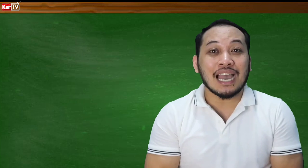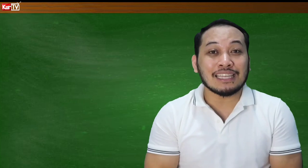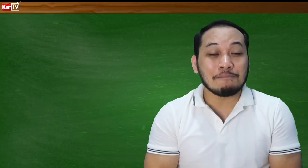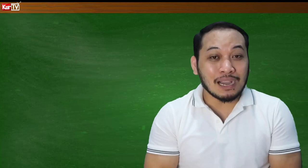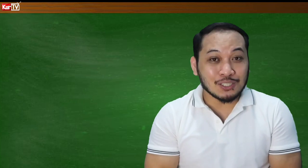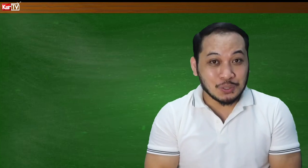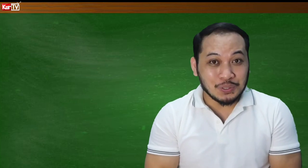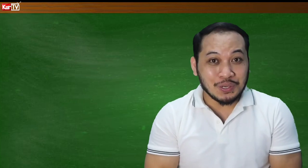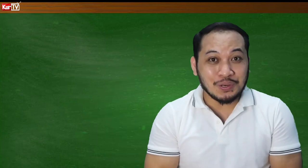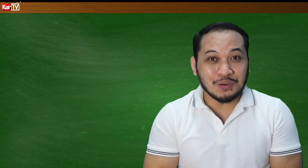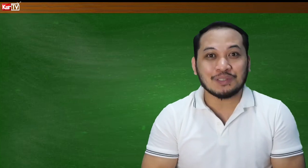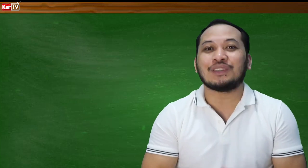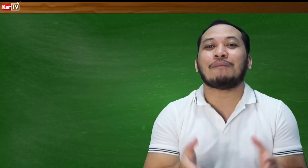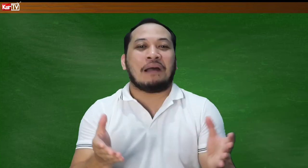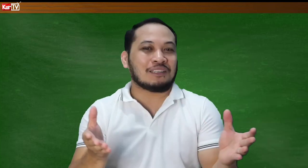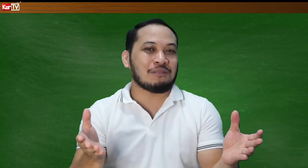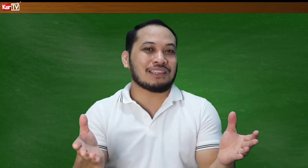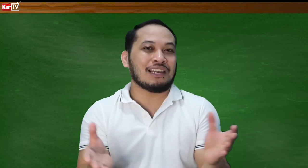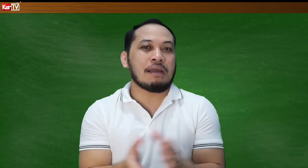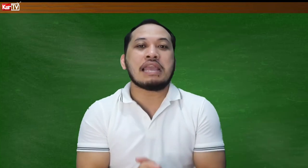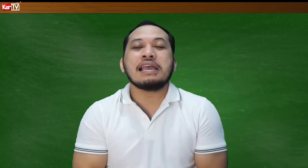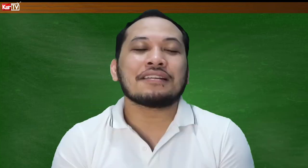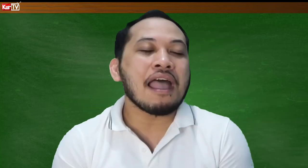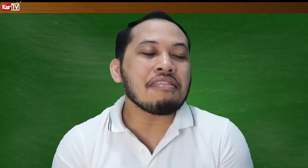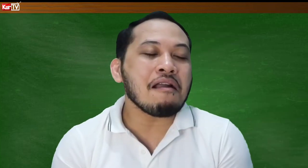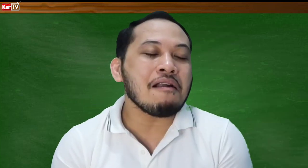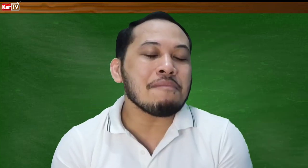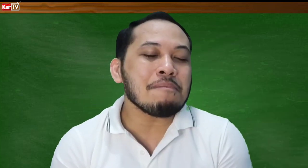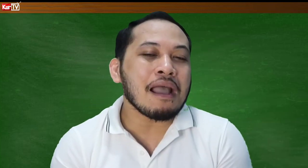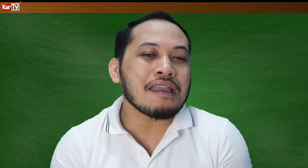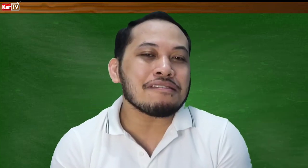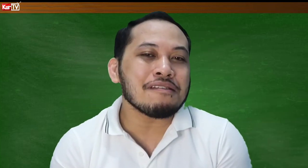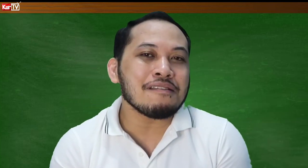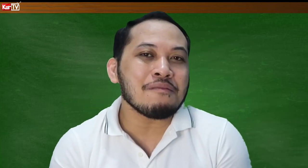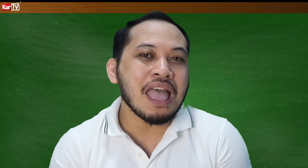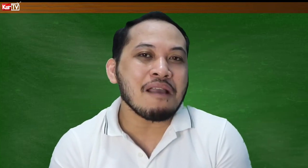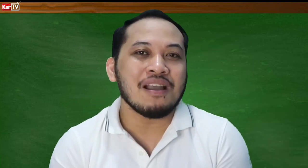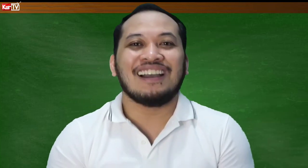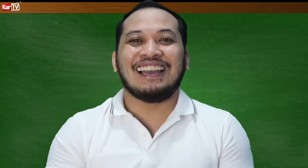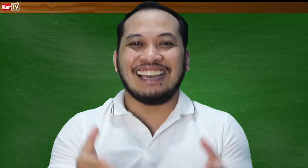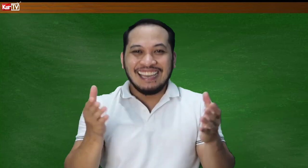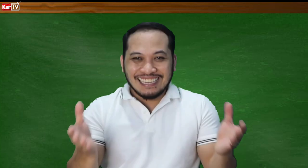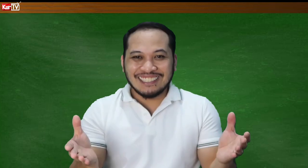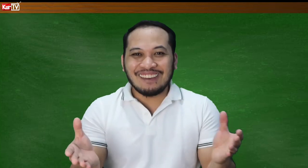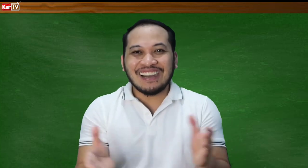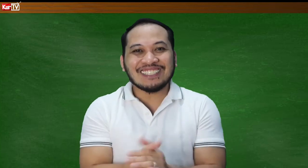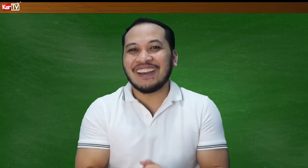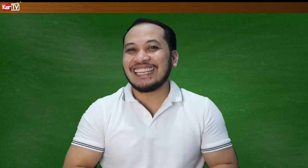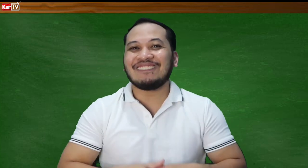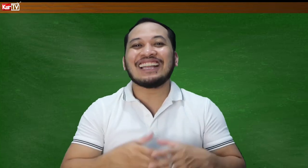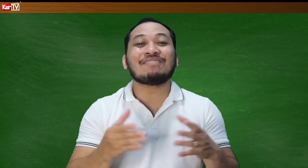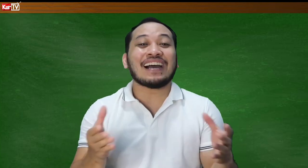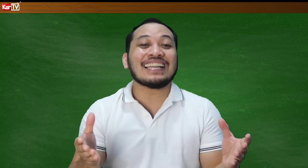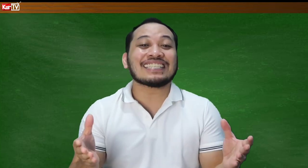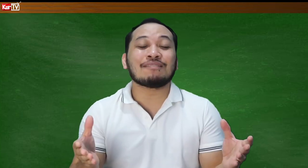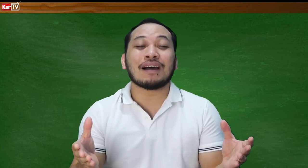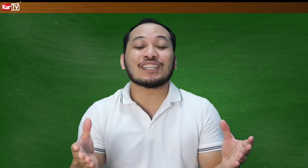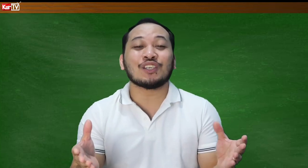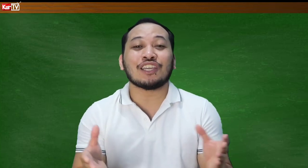ating bakasyon ngayon, no? So, napakaswerte naman. Sana all may bakasyon, wow! So, napakaswerte naman ang mga nasa bakasyon ngayon.